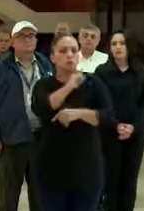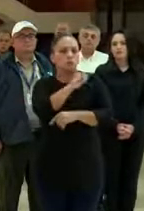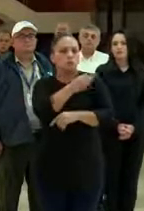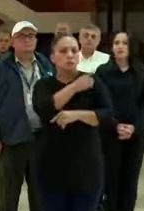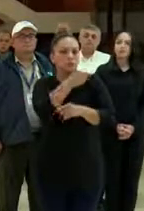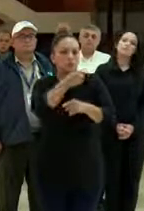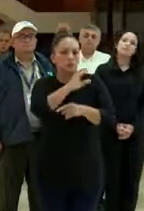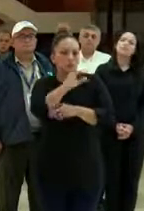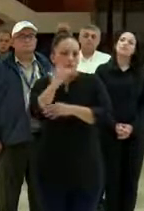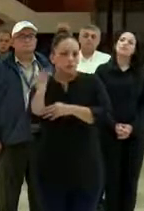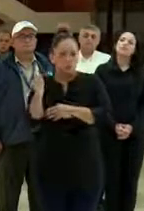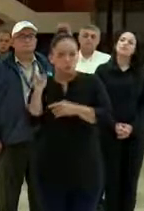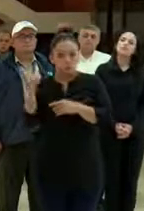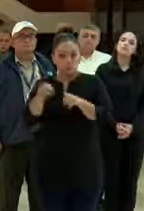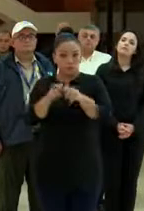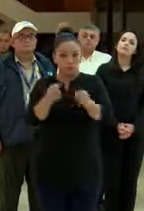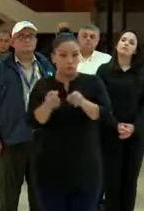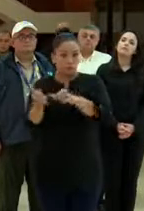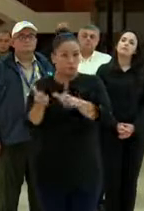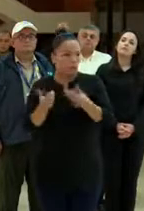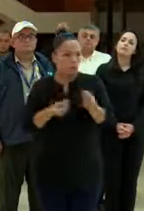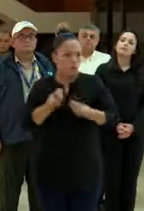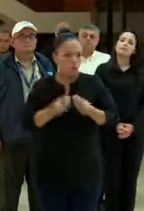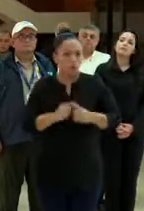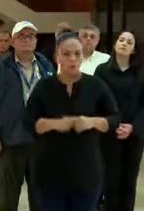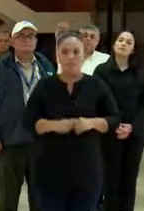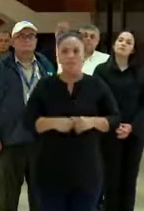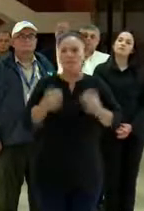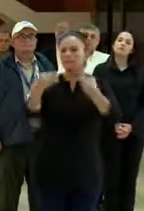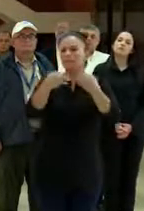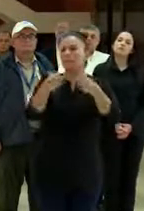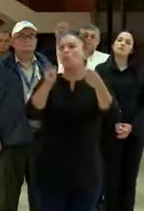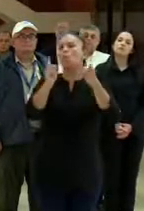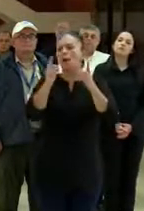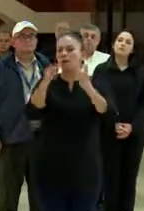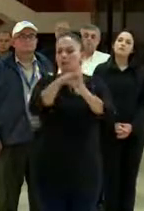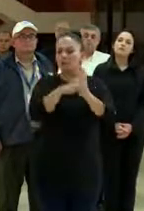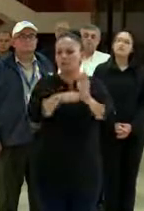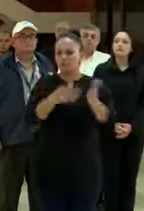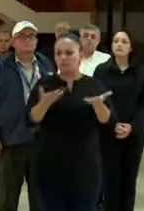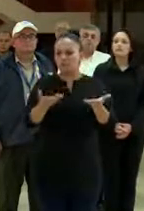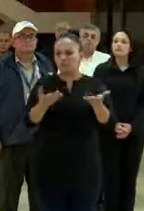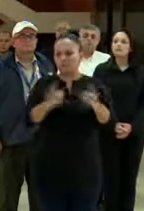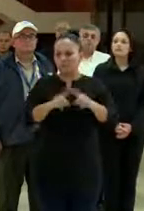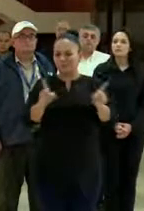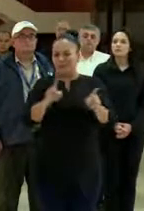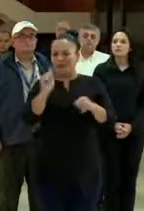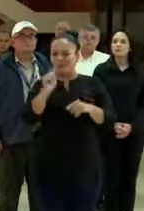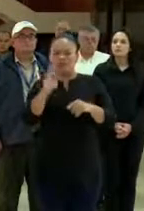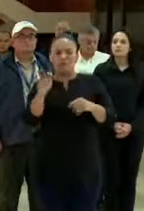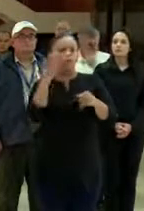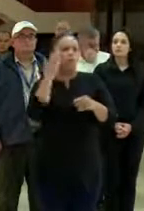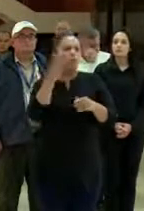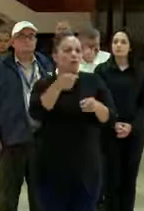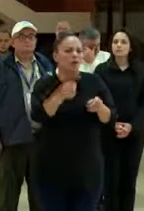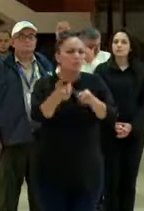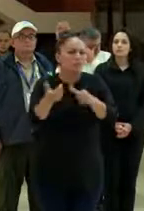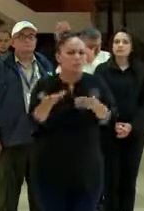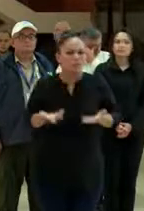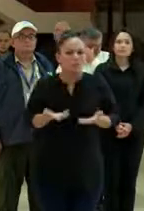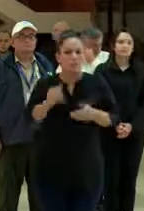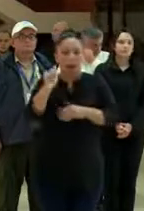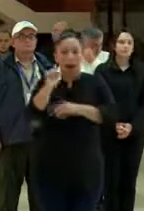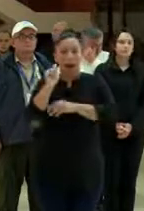gobierno, si usted también se plantea removerlos, y si nos puede explicar cuáles son los términos de esa diferencia que hubo con don Álvaro Ramos, porque se separa